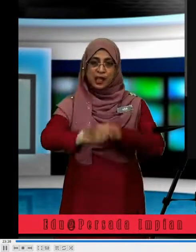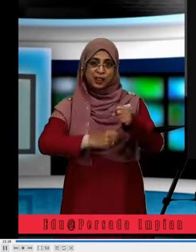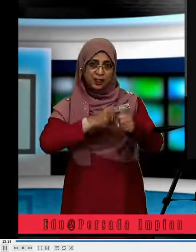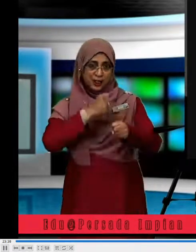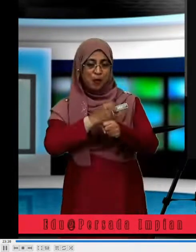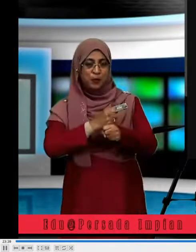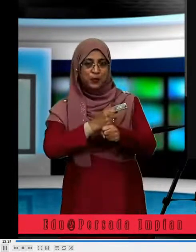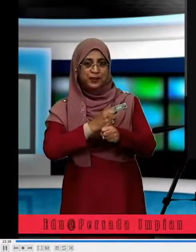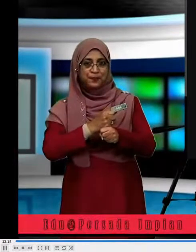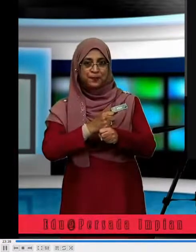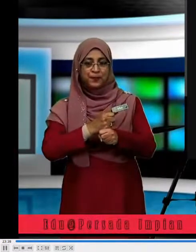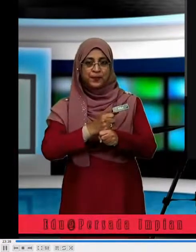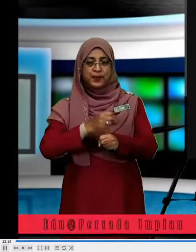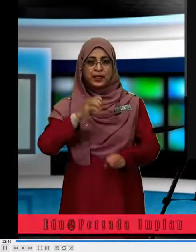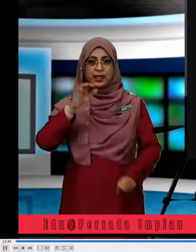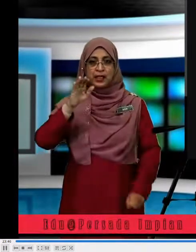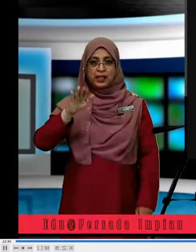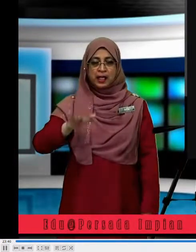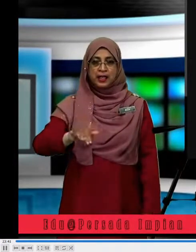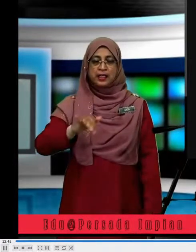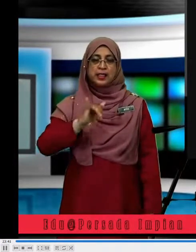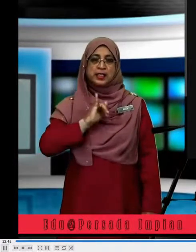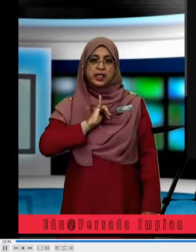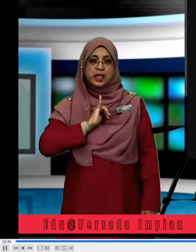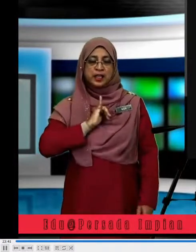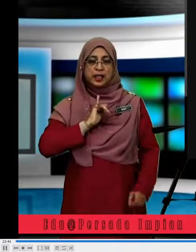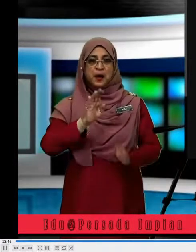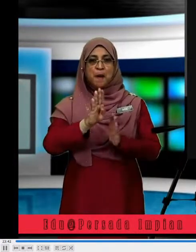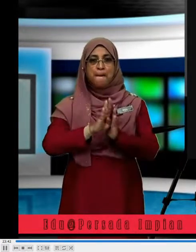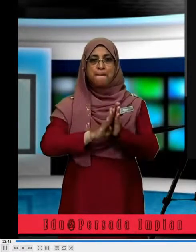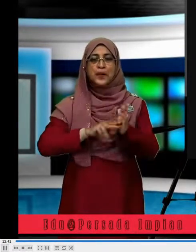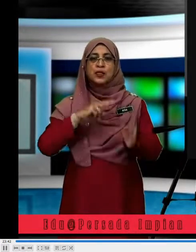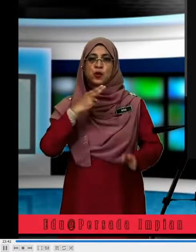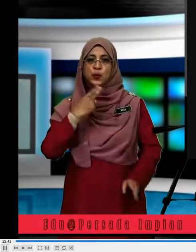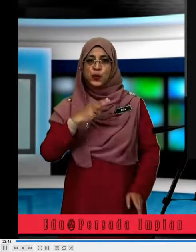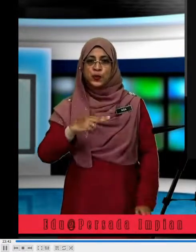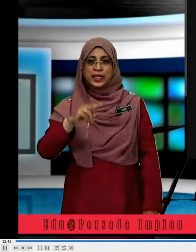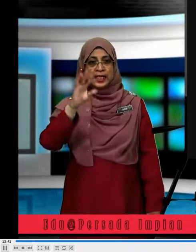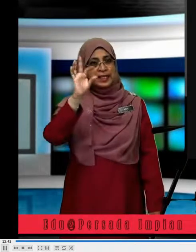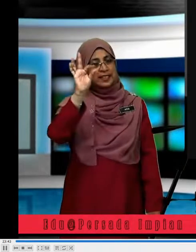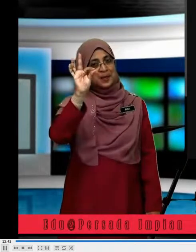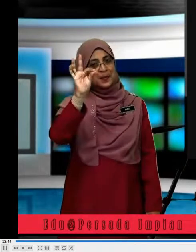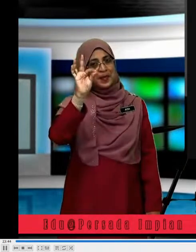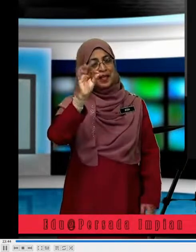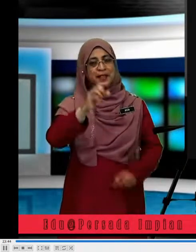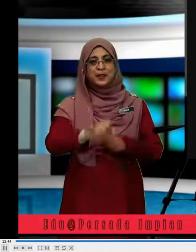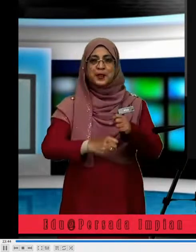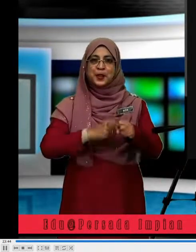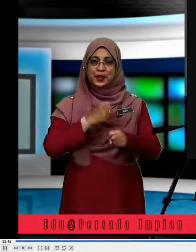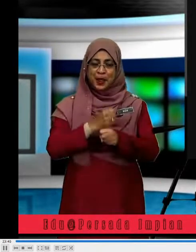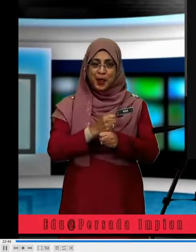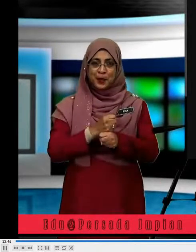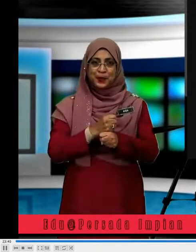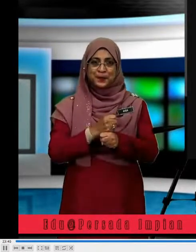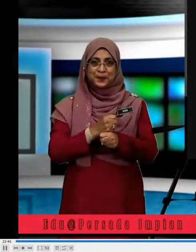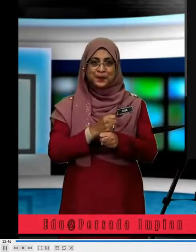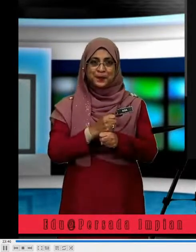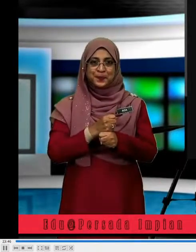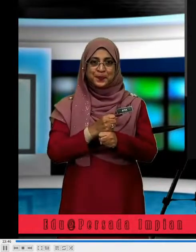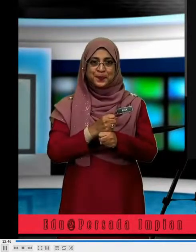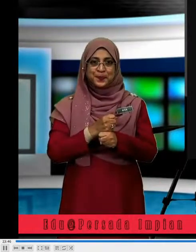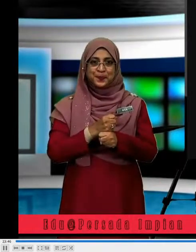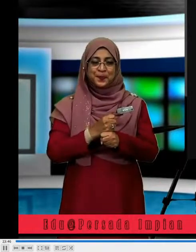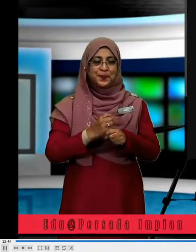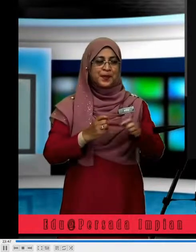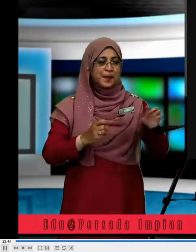sembilan tahun Hai Adik saya berumur sembilan tahun